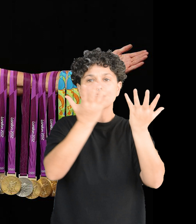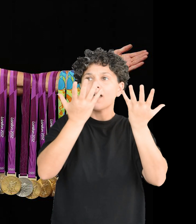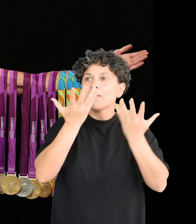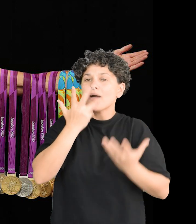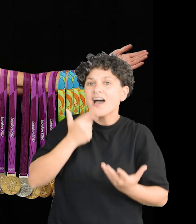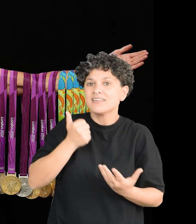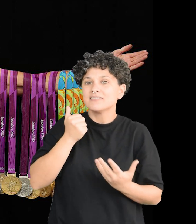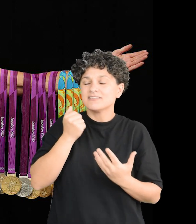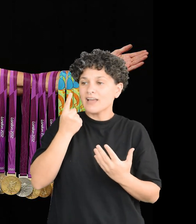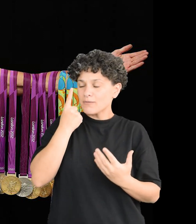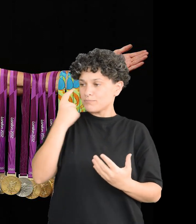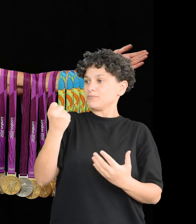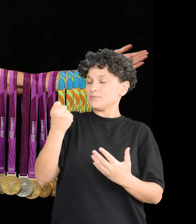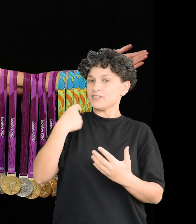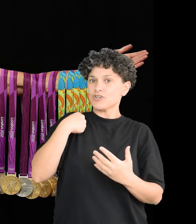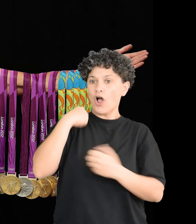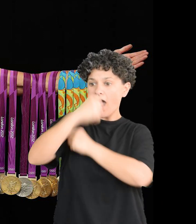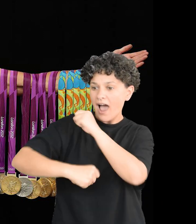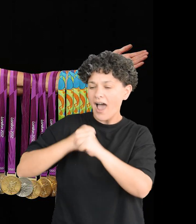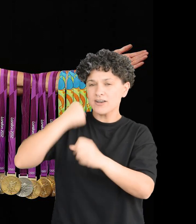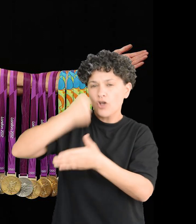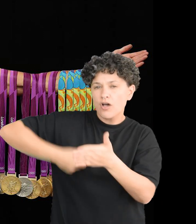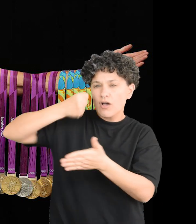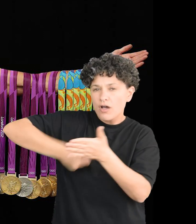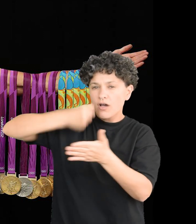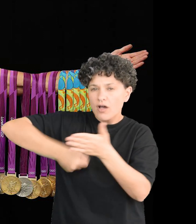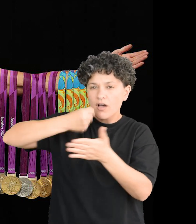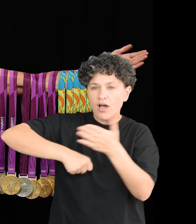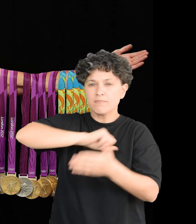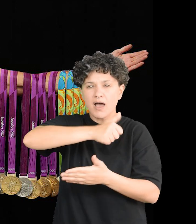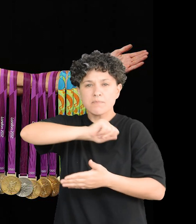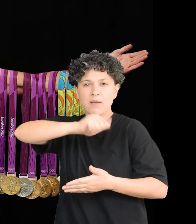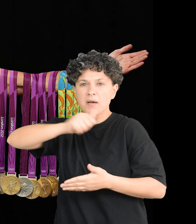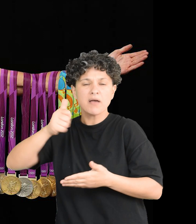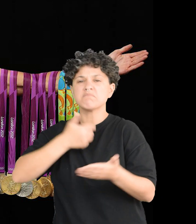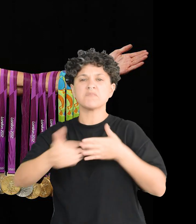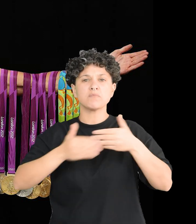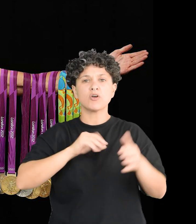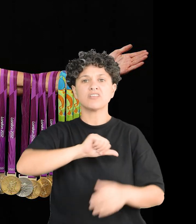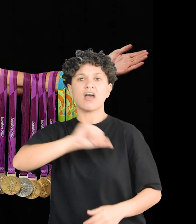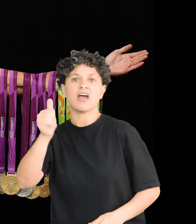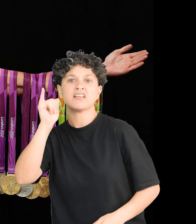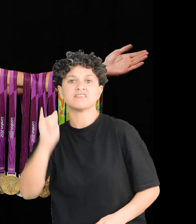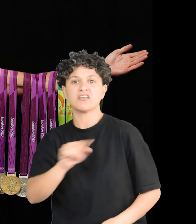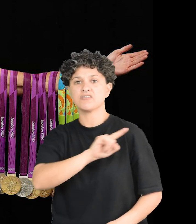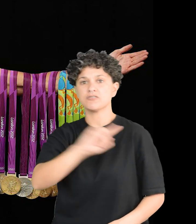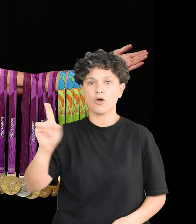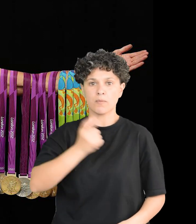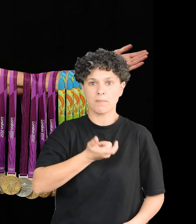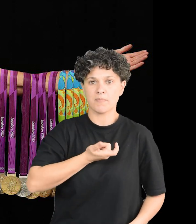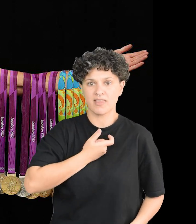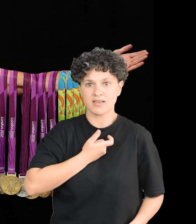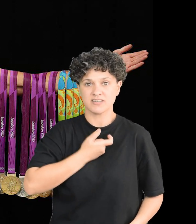decir hice todo lo que pude sin importar si gano o no medallas Si